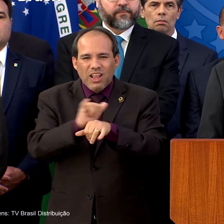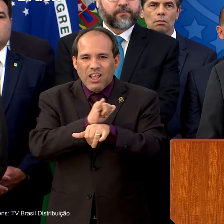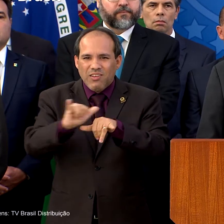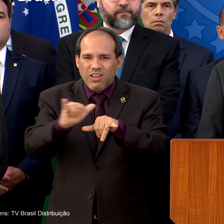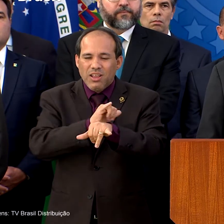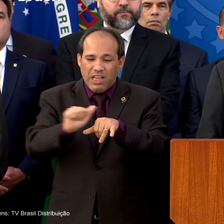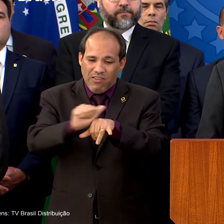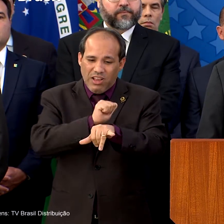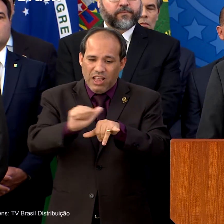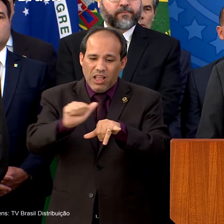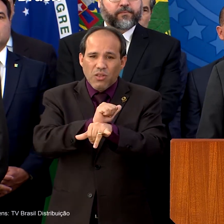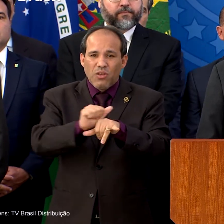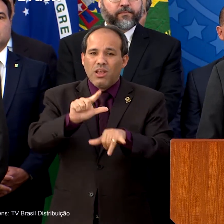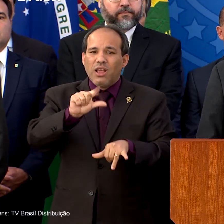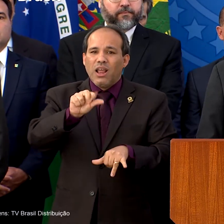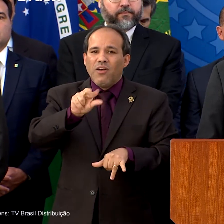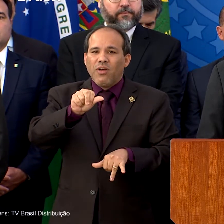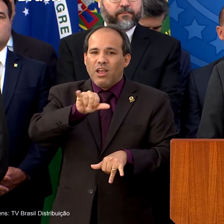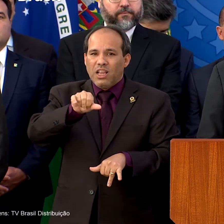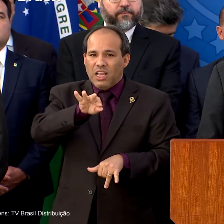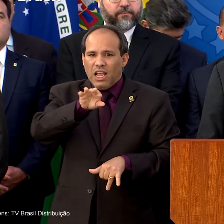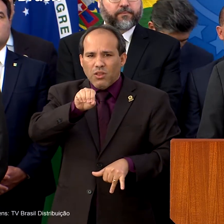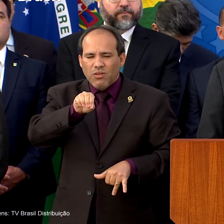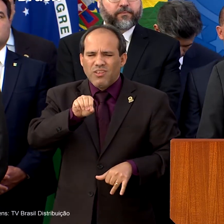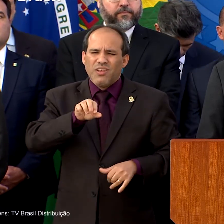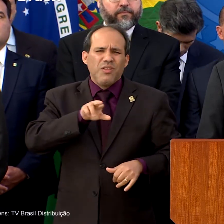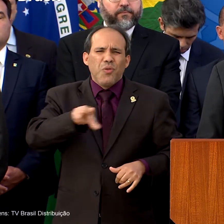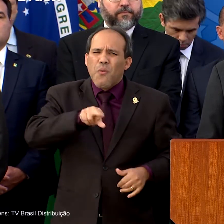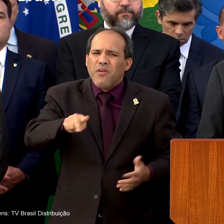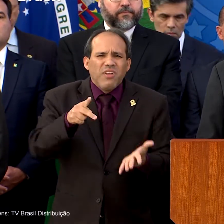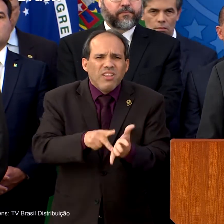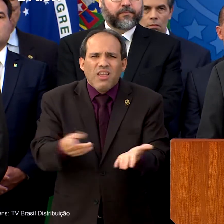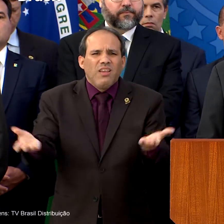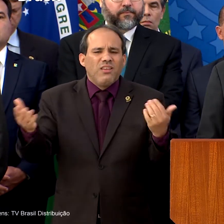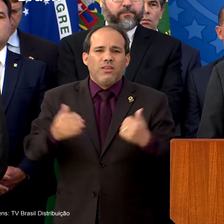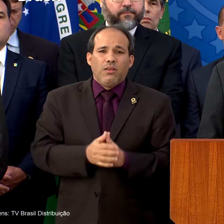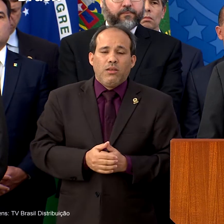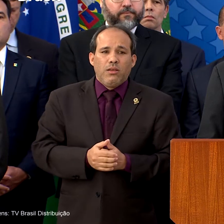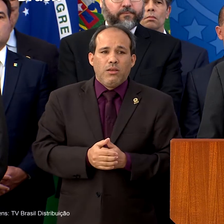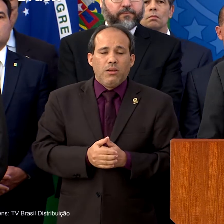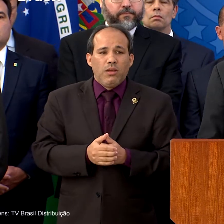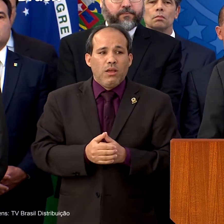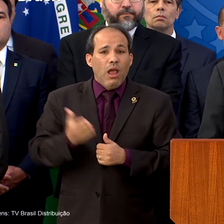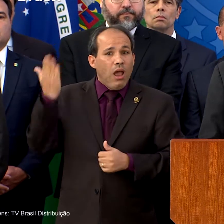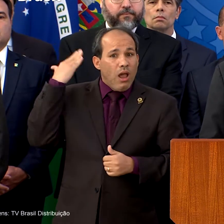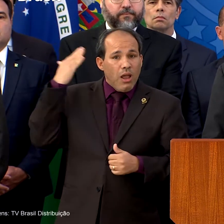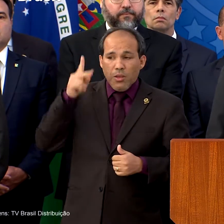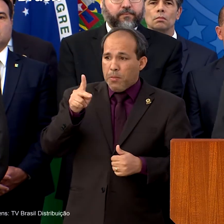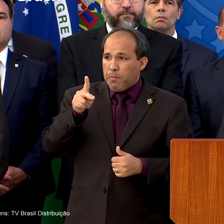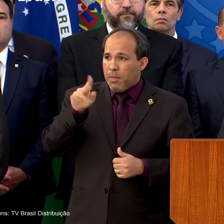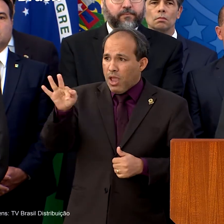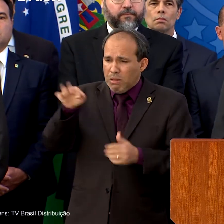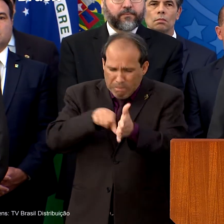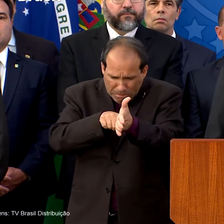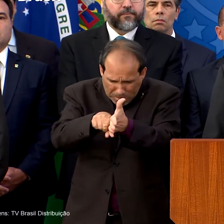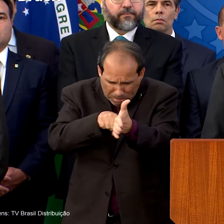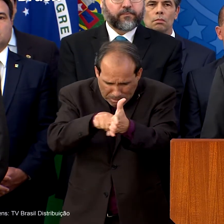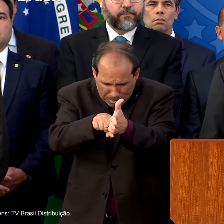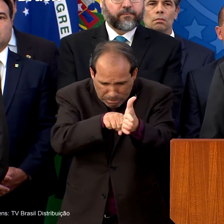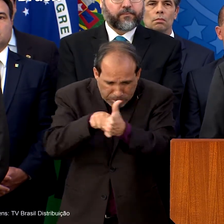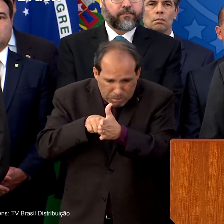e tu não é verdade e as grandes operações da pf no passado por em cima as